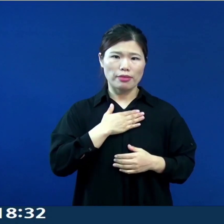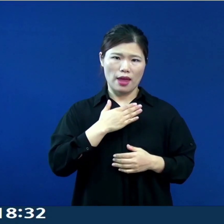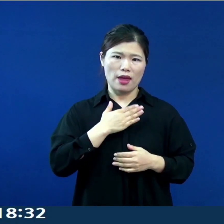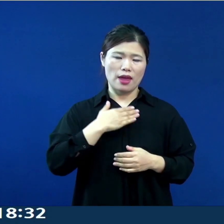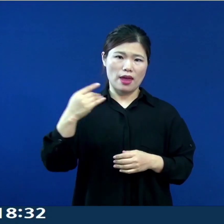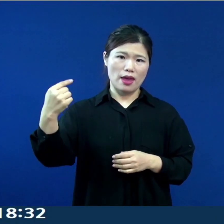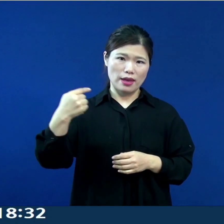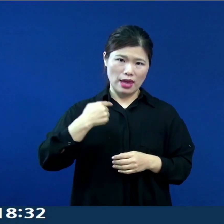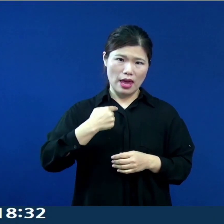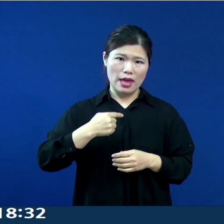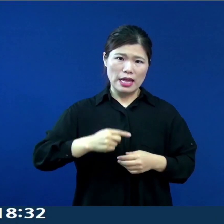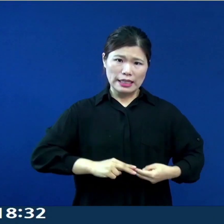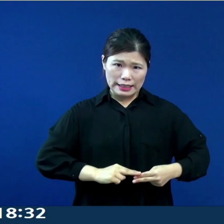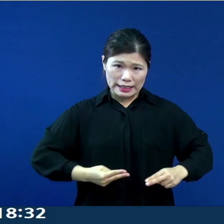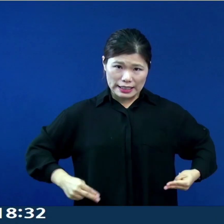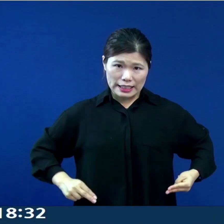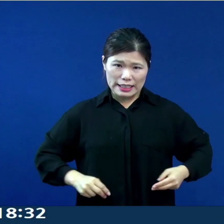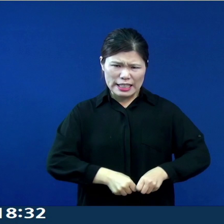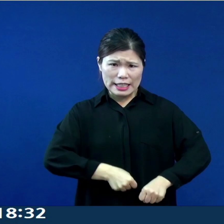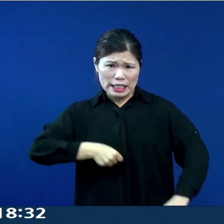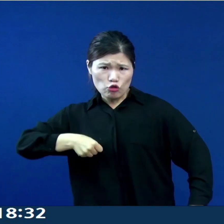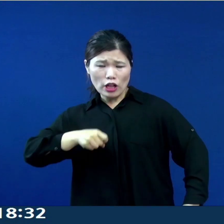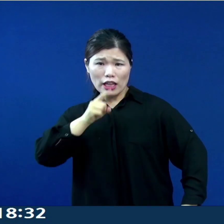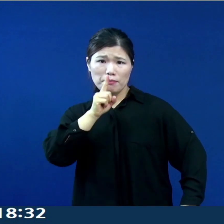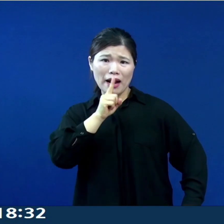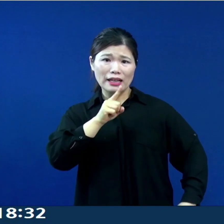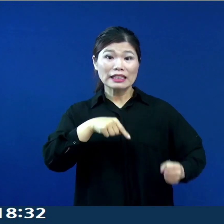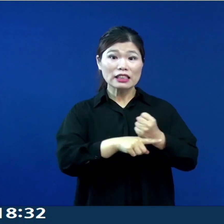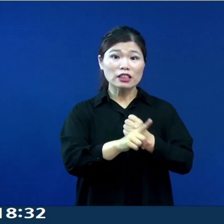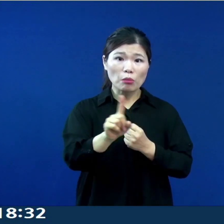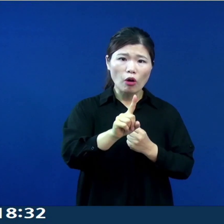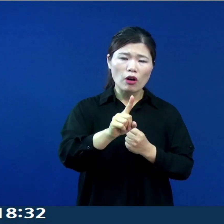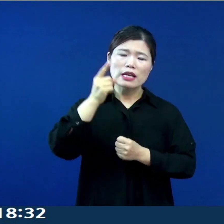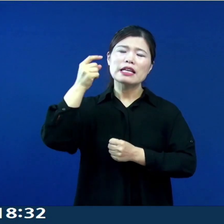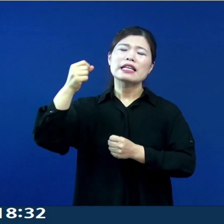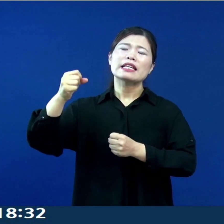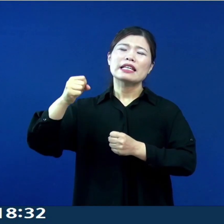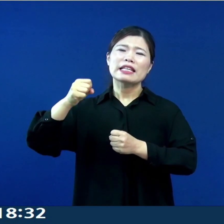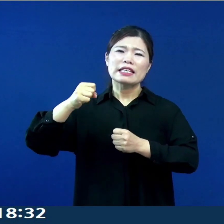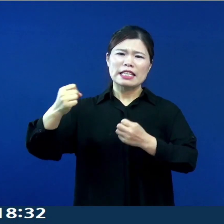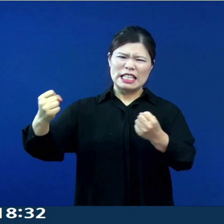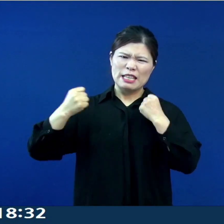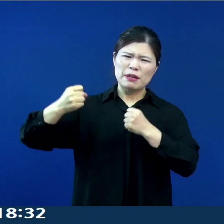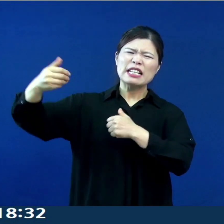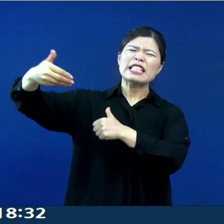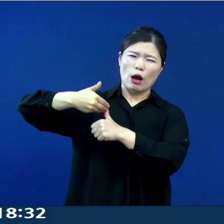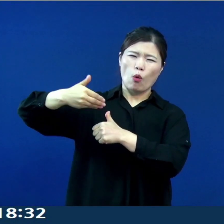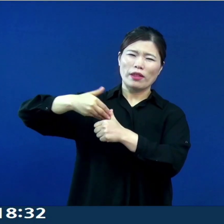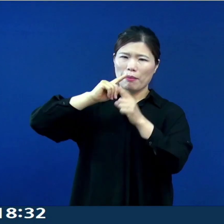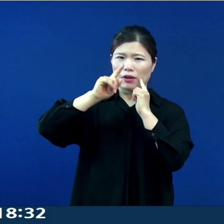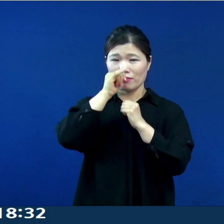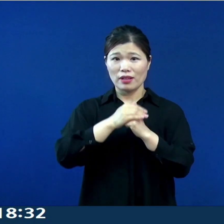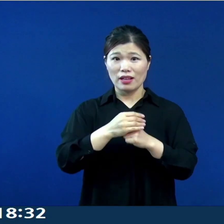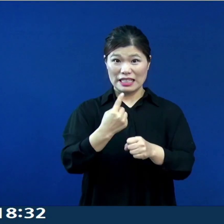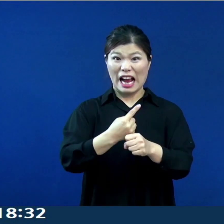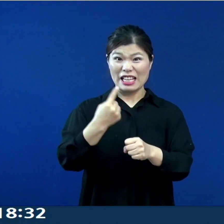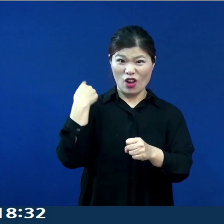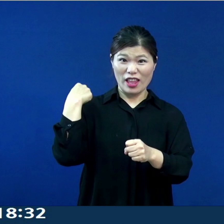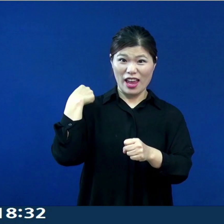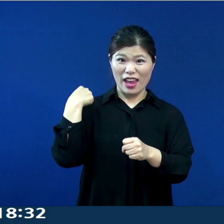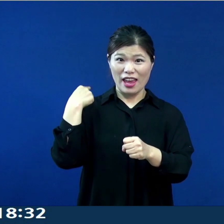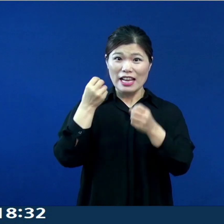내게 띠띠우시며, 이 띠띠운다는 말은 힘을 제공한다는 말의 은유적 표현입니다. 작년 1월에